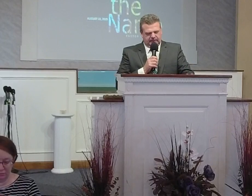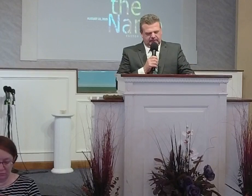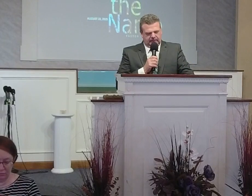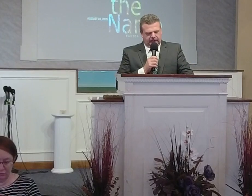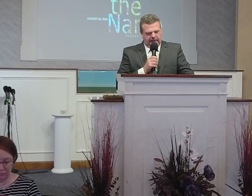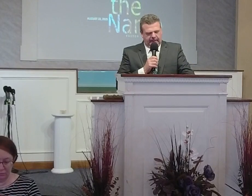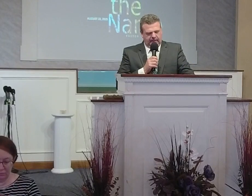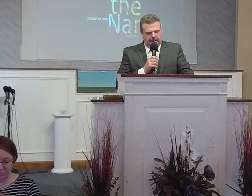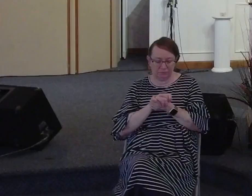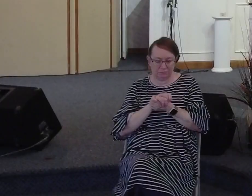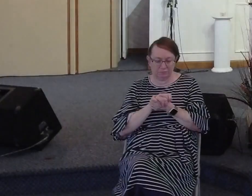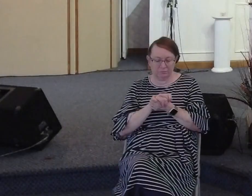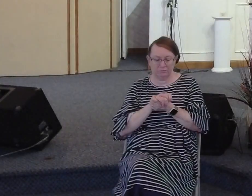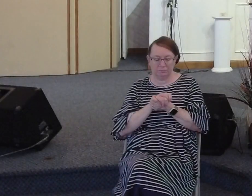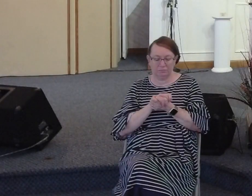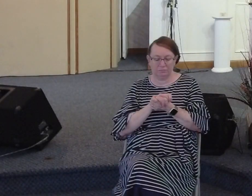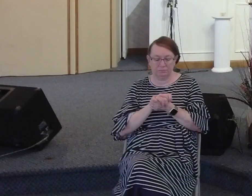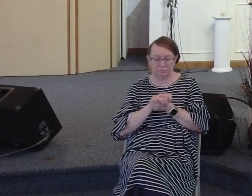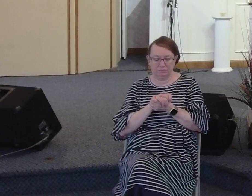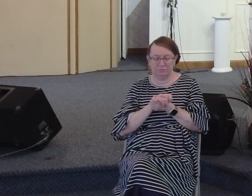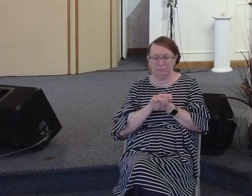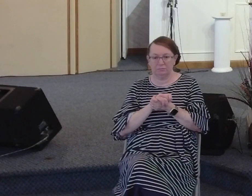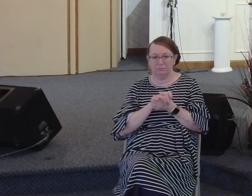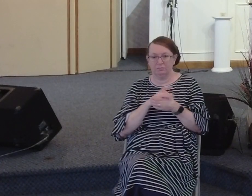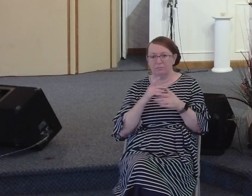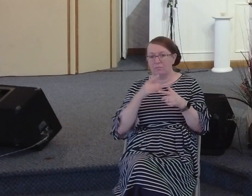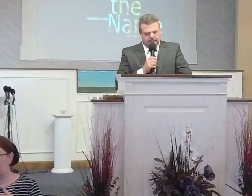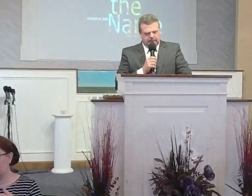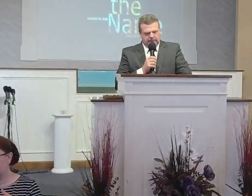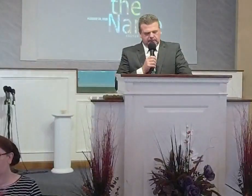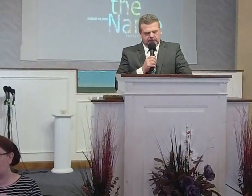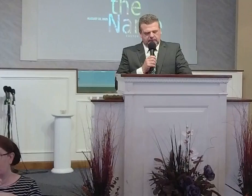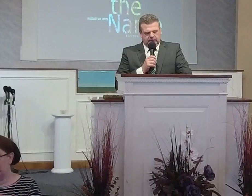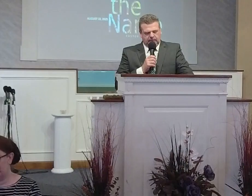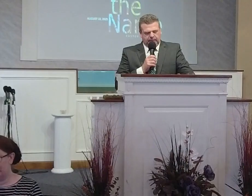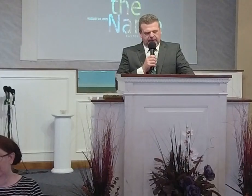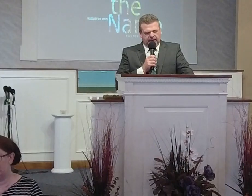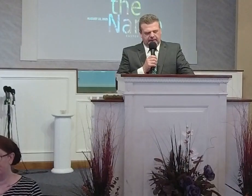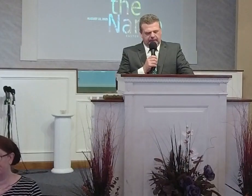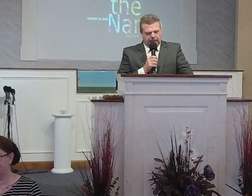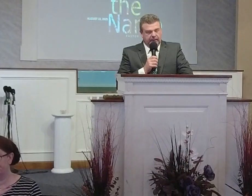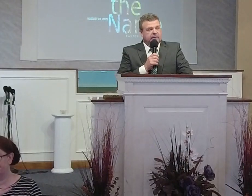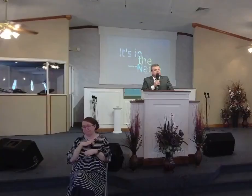Entonces se pone mejor, porque luego hizo la humanidad